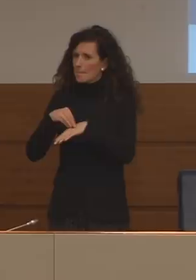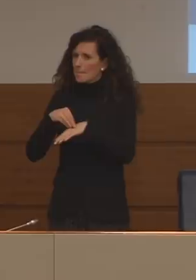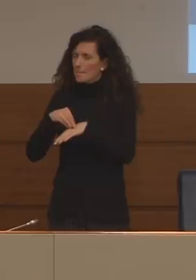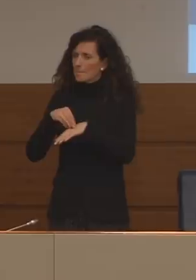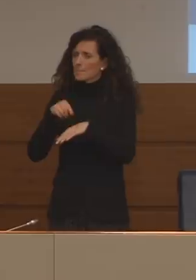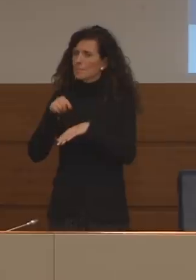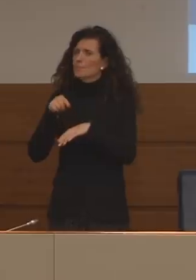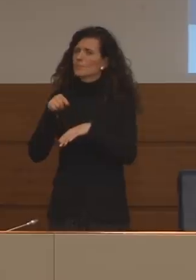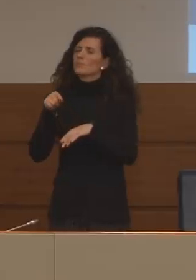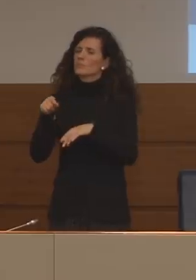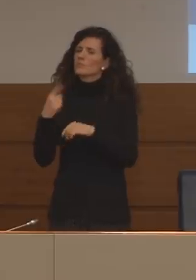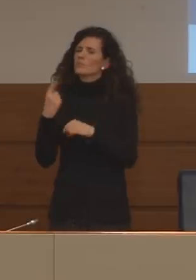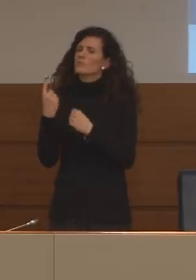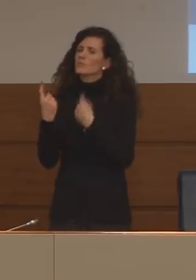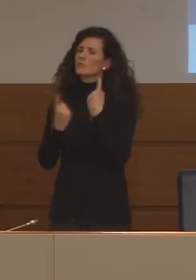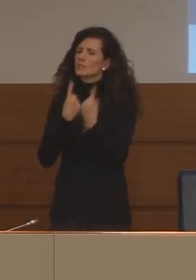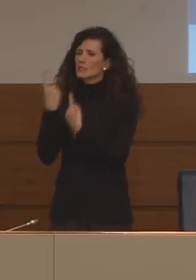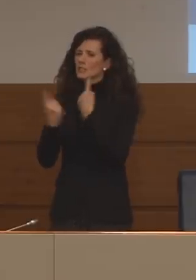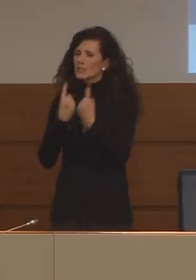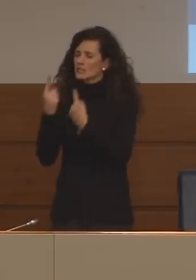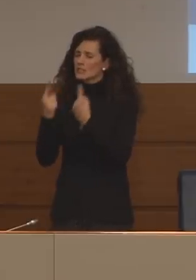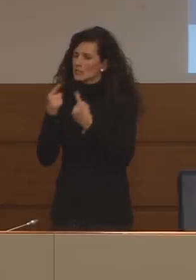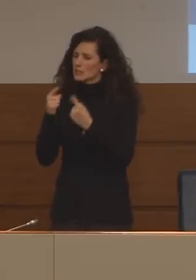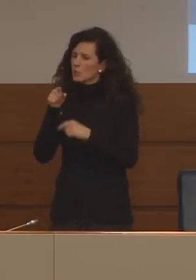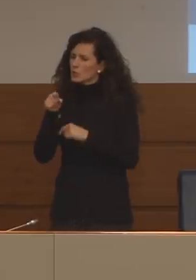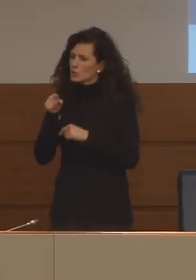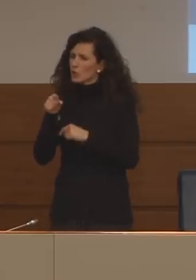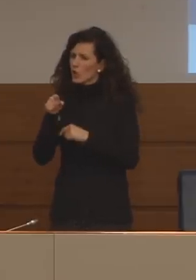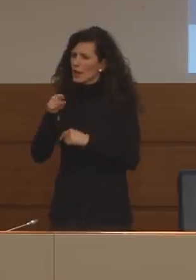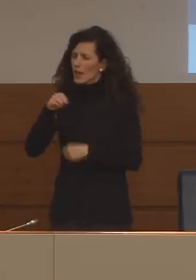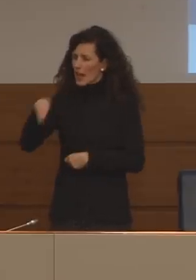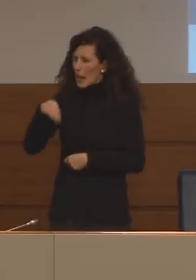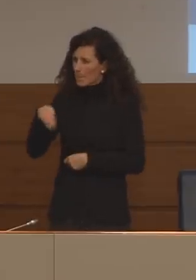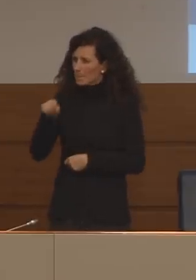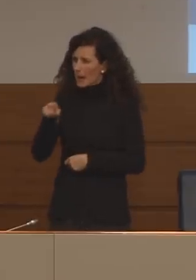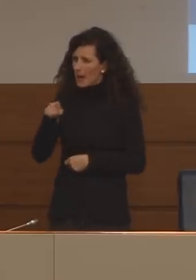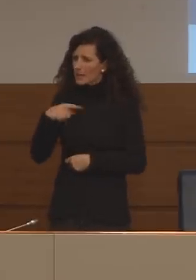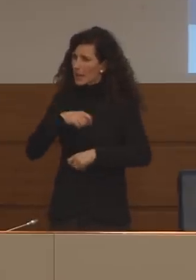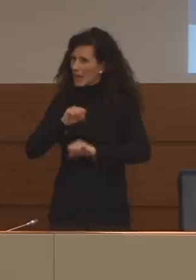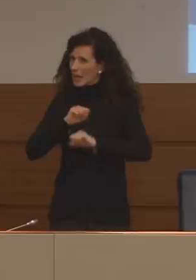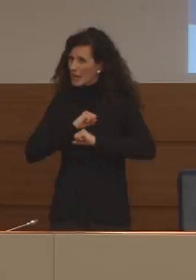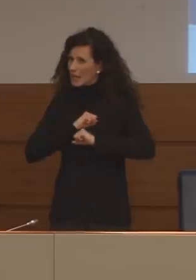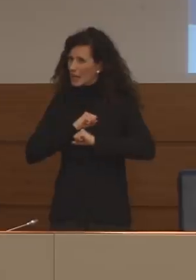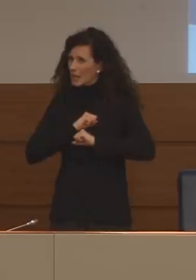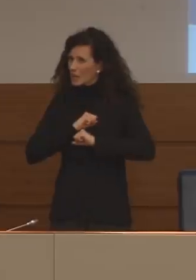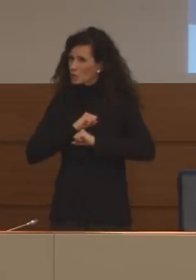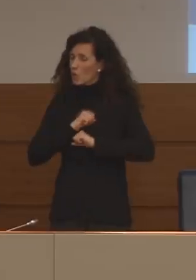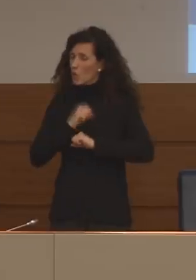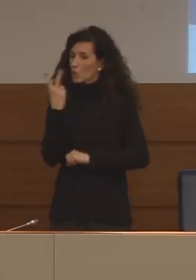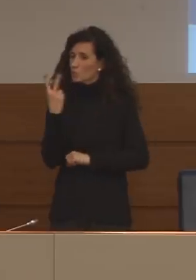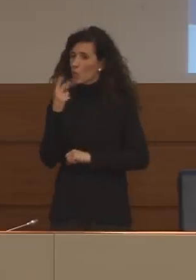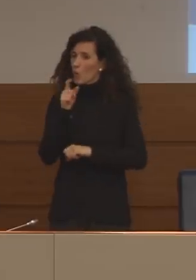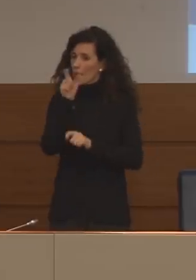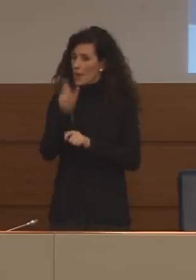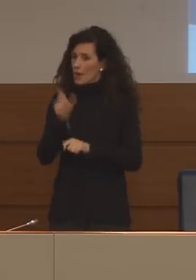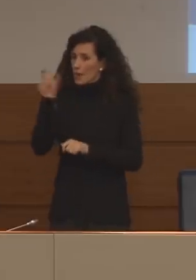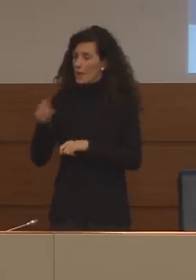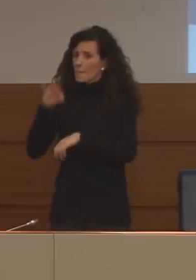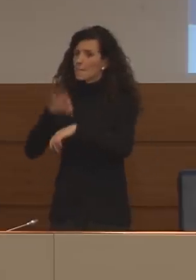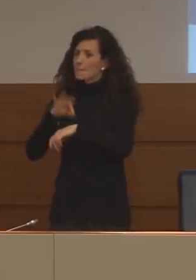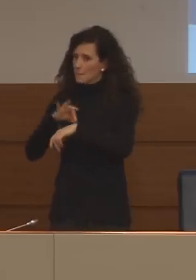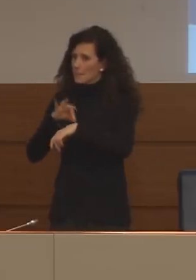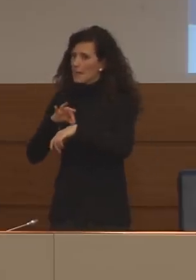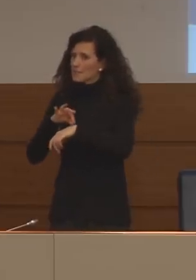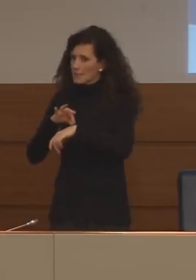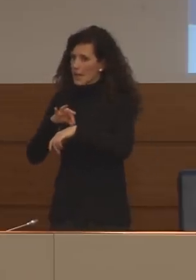campania rispetto credo siano due se non se non erro i pazienti che hanno per